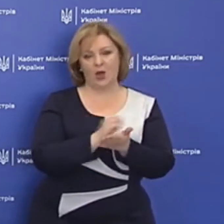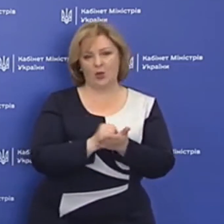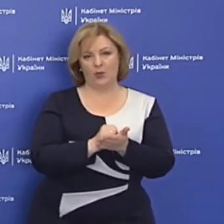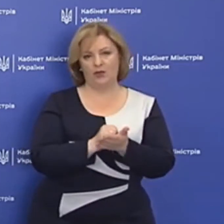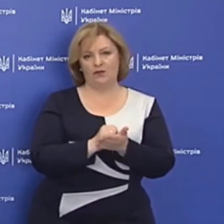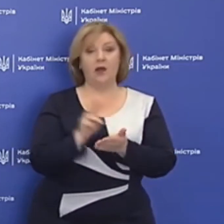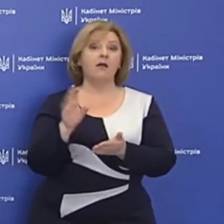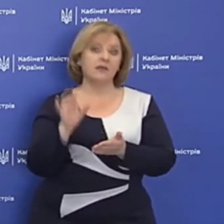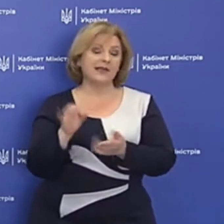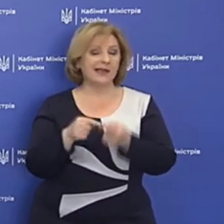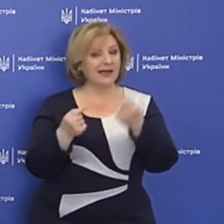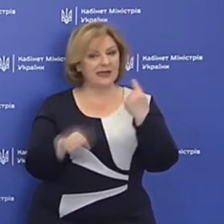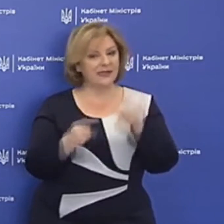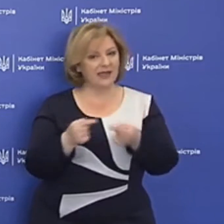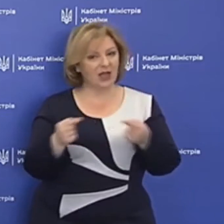Це різні речі.